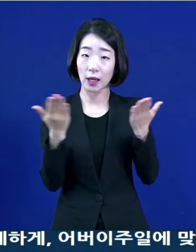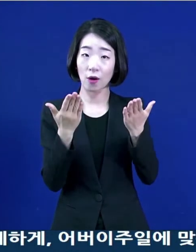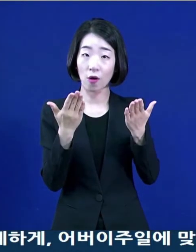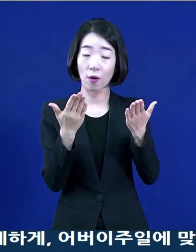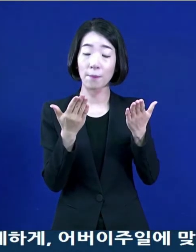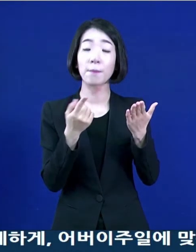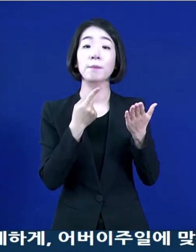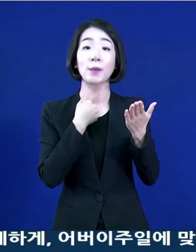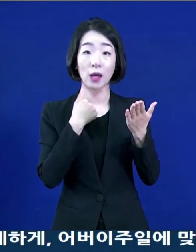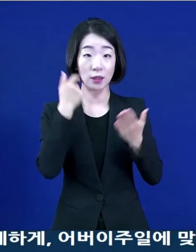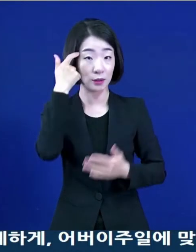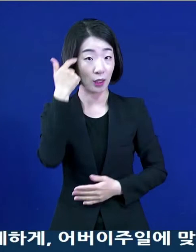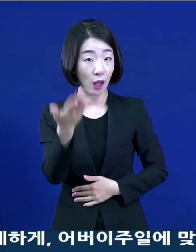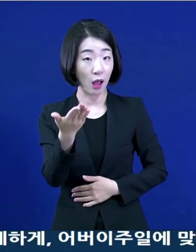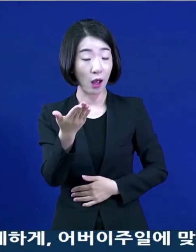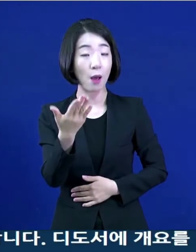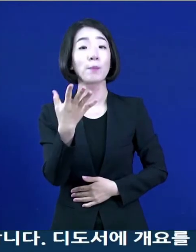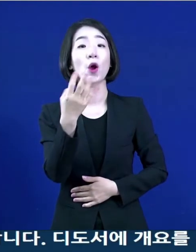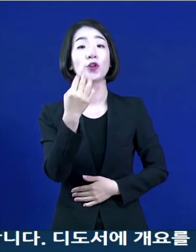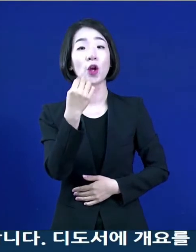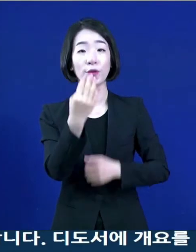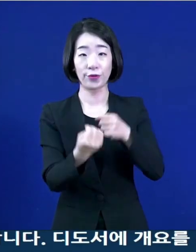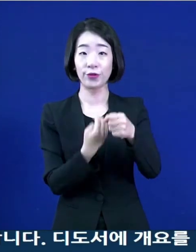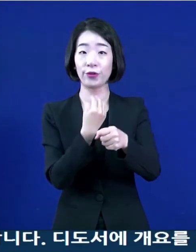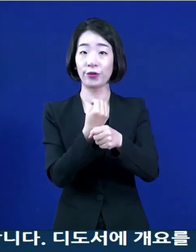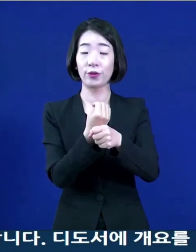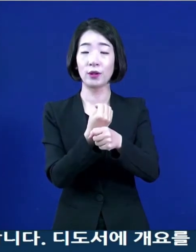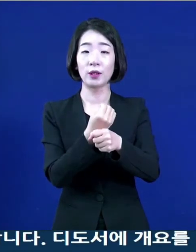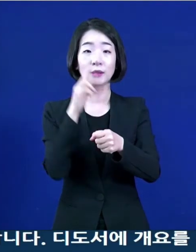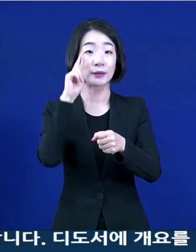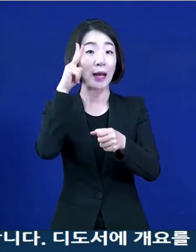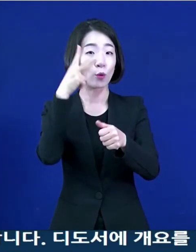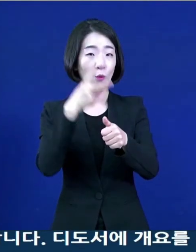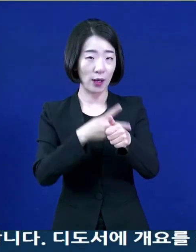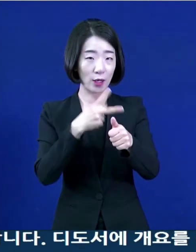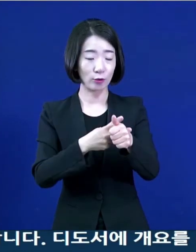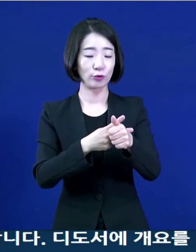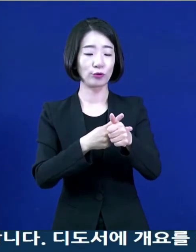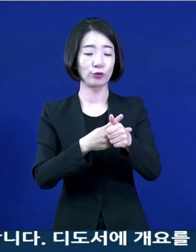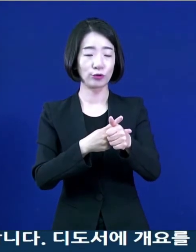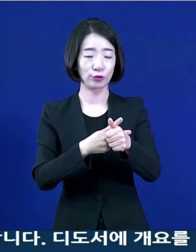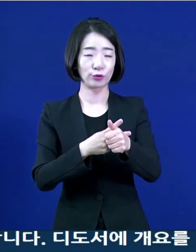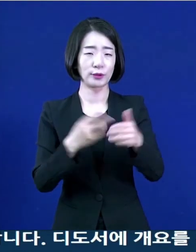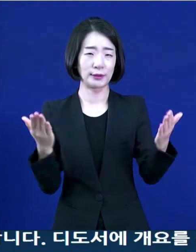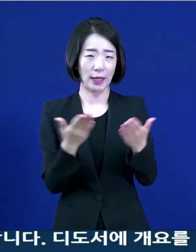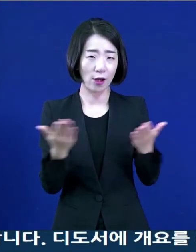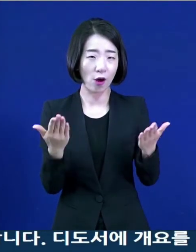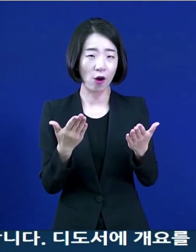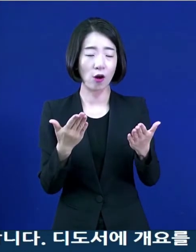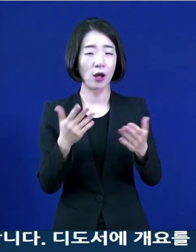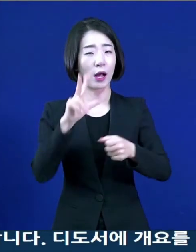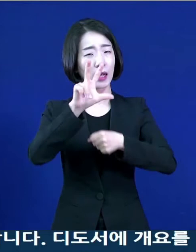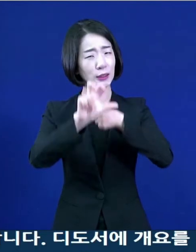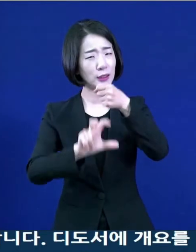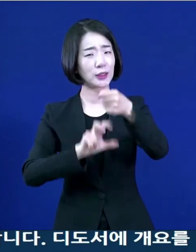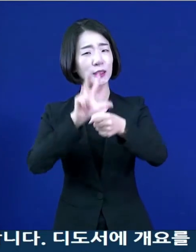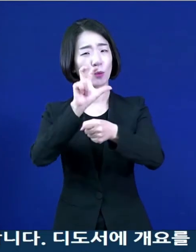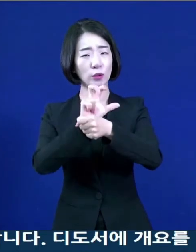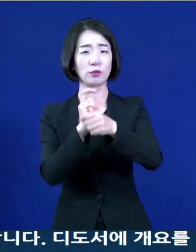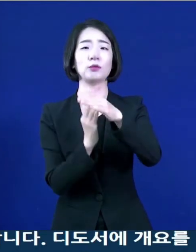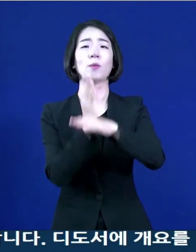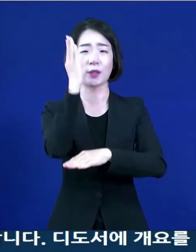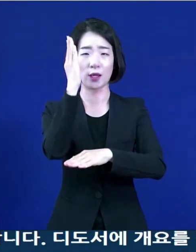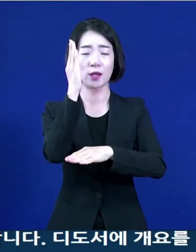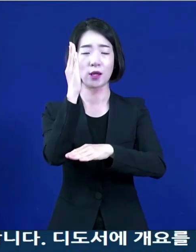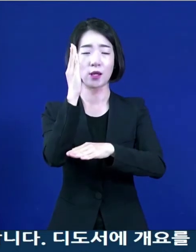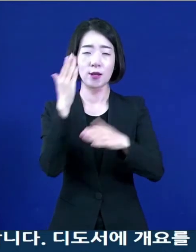한번 어림잡아 보시기 바랍니다. 사도 바울이 선교사로 섬긴 연수는 20년이 조금 넘겠습니다. 네